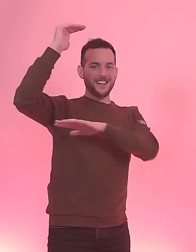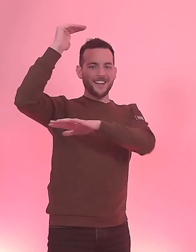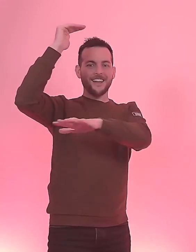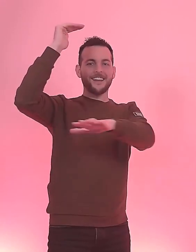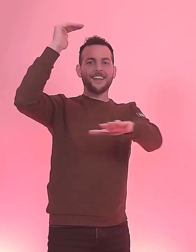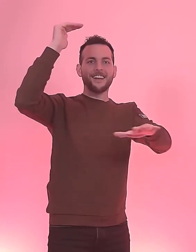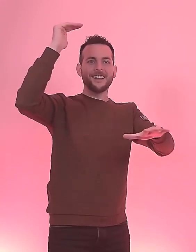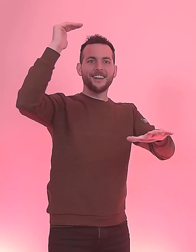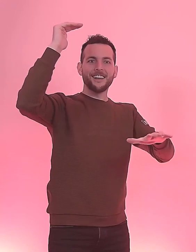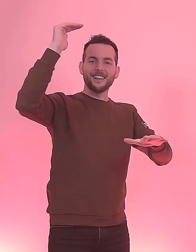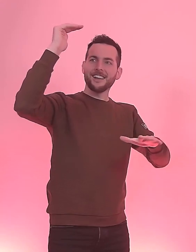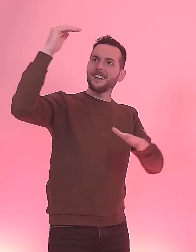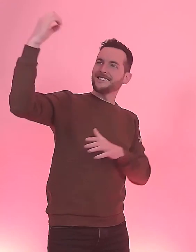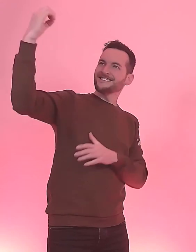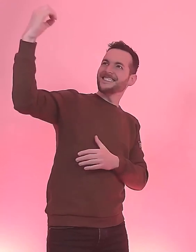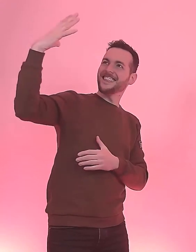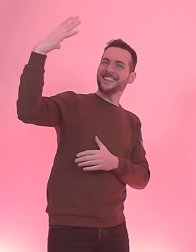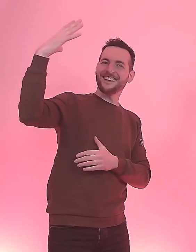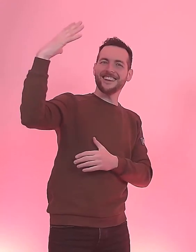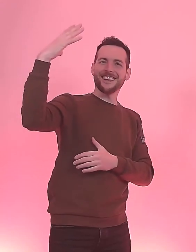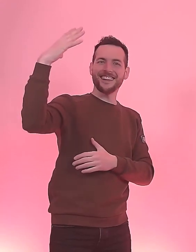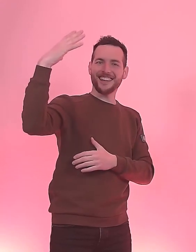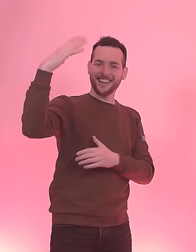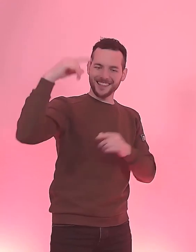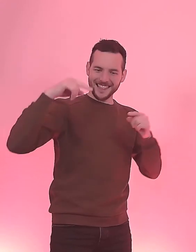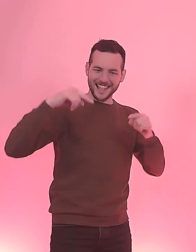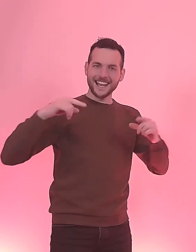oh moeder